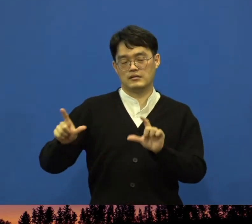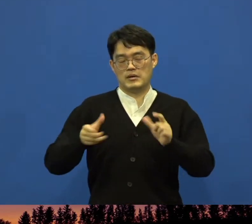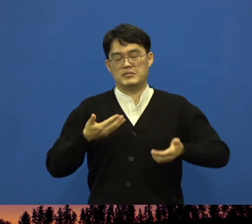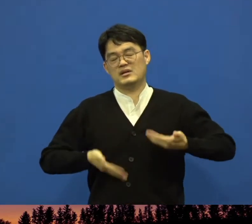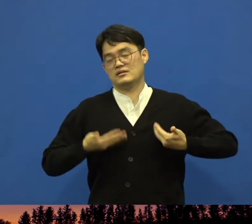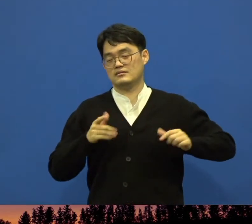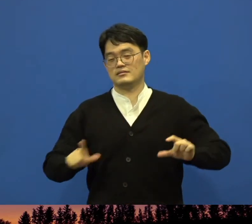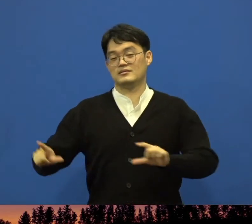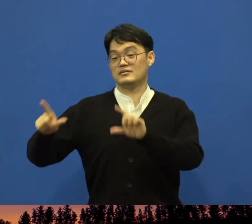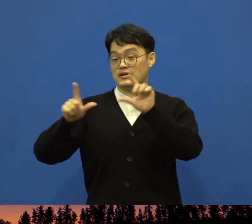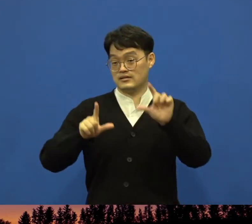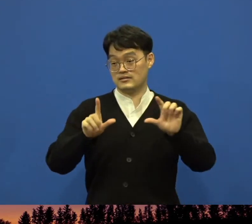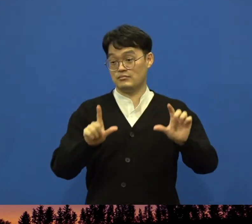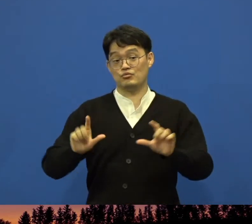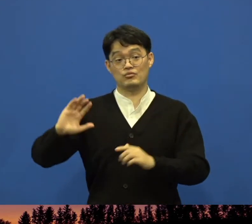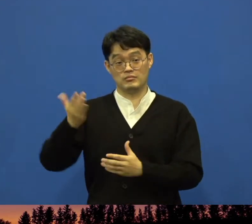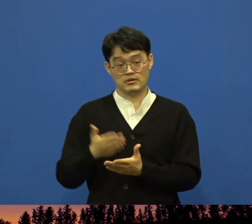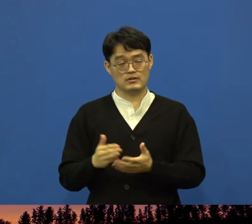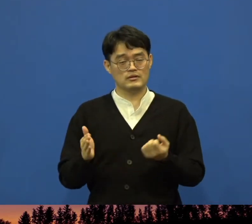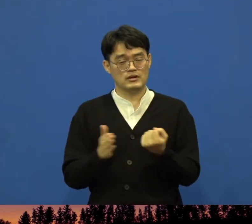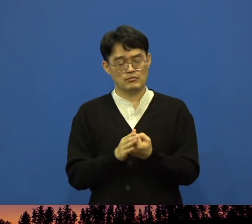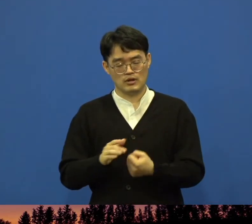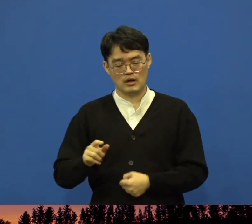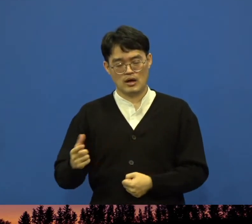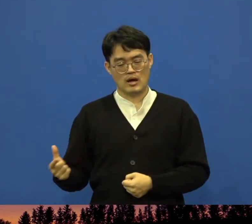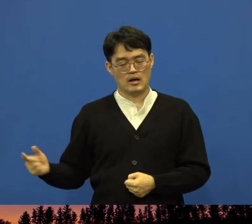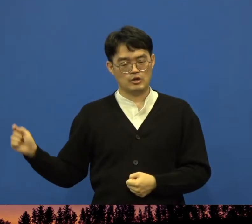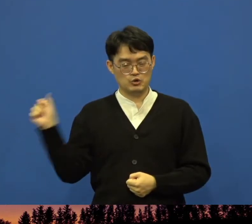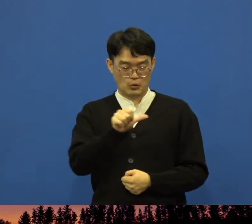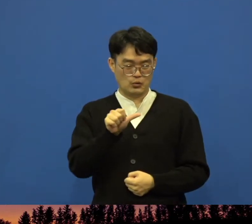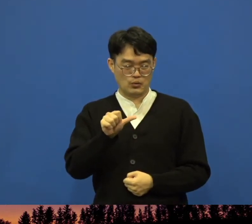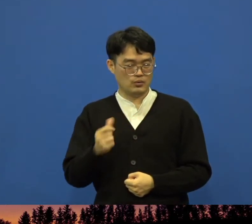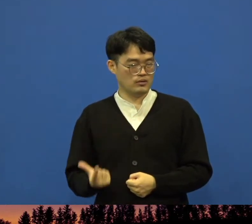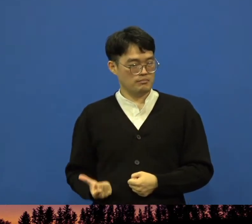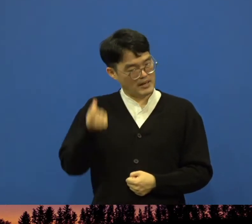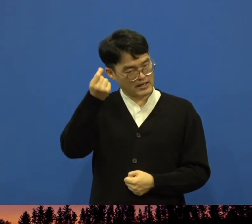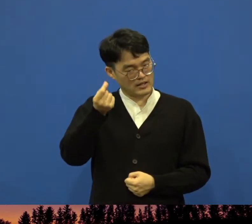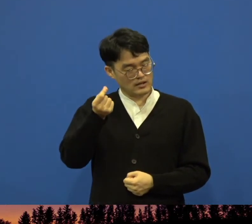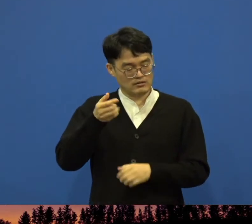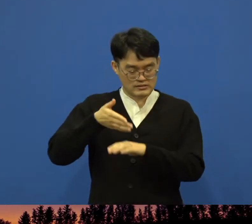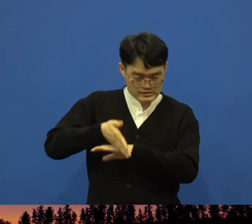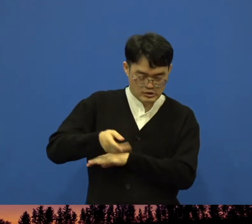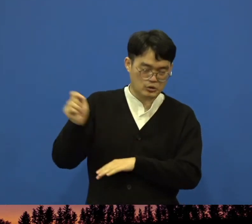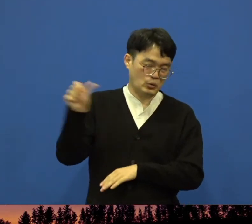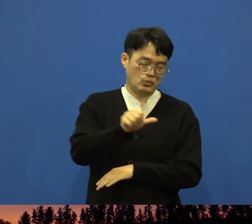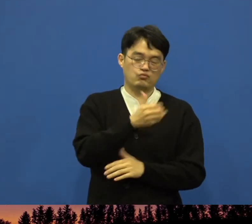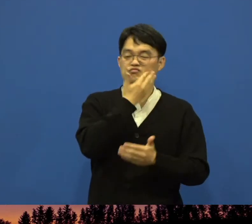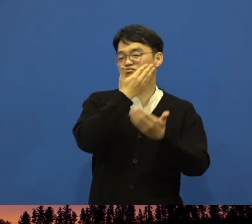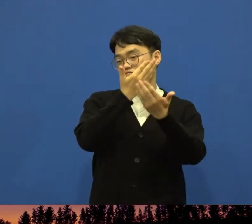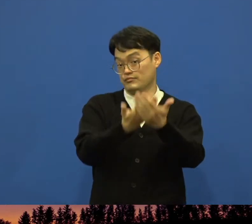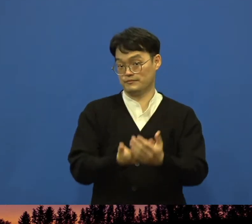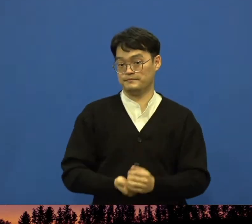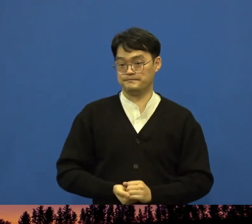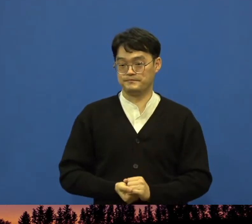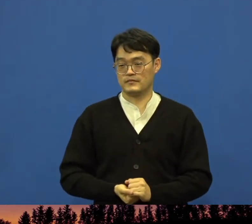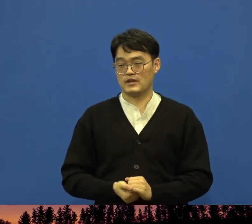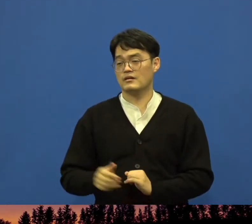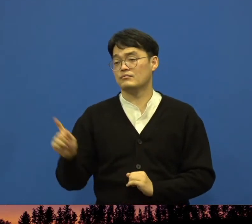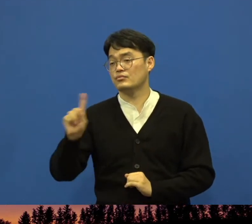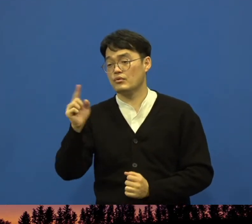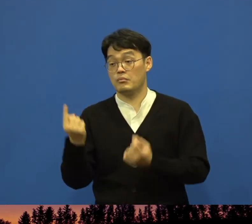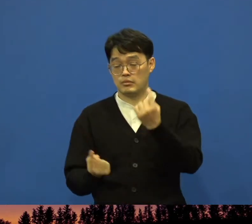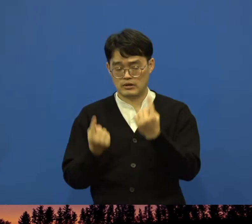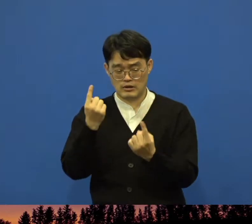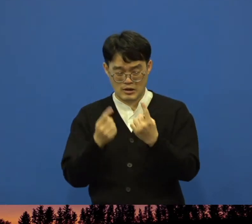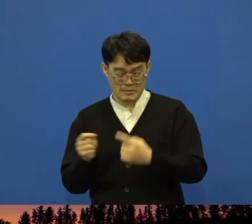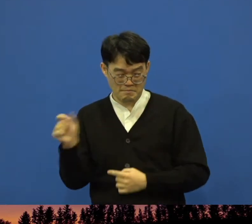되겠죠. 그래서 속도. 오늘 우리 사회가 다 속도잖아요, 그죠? 굉장히 빠른 것, 어떤 것보다도 빠른